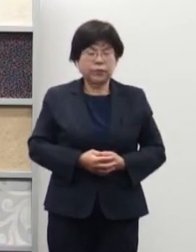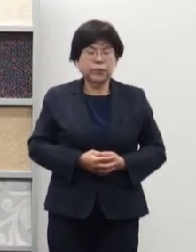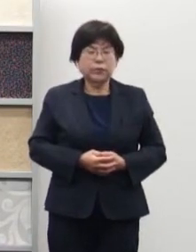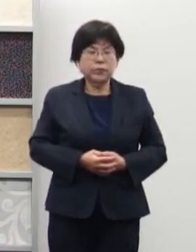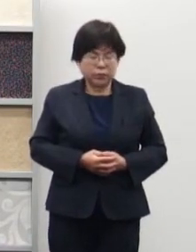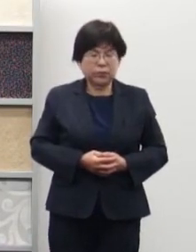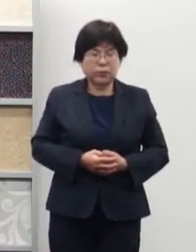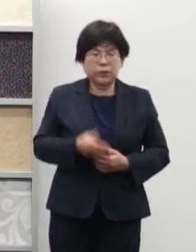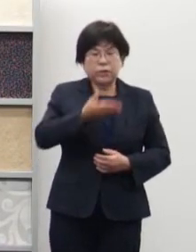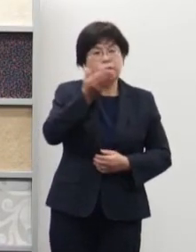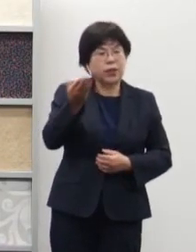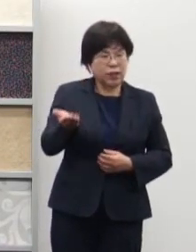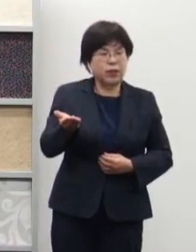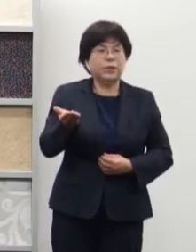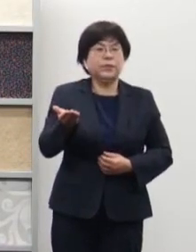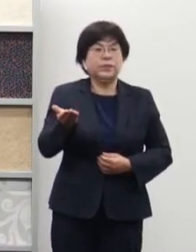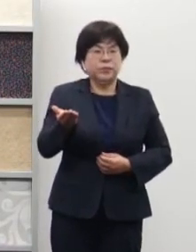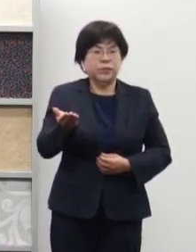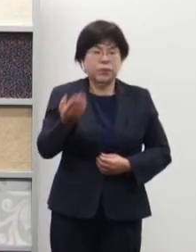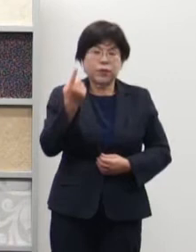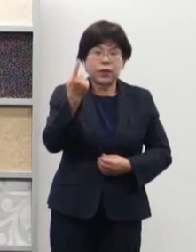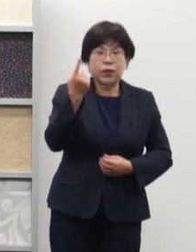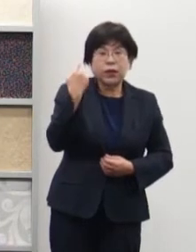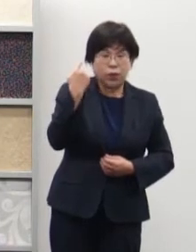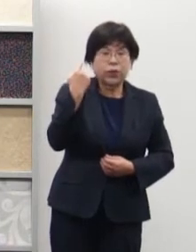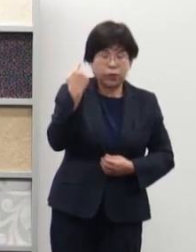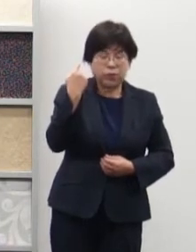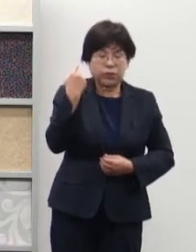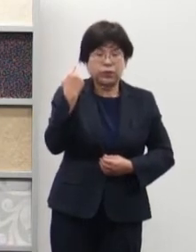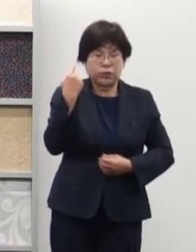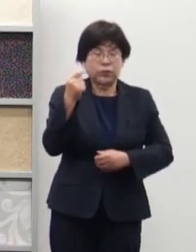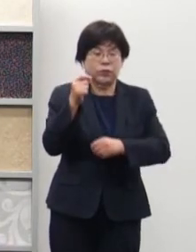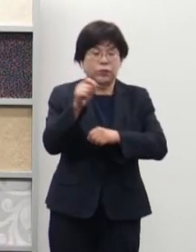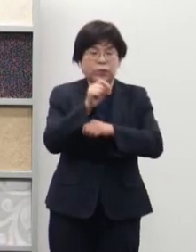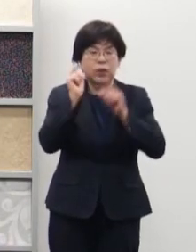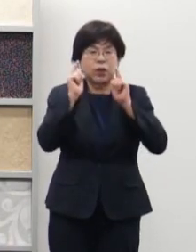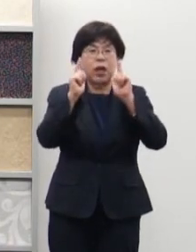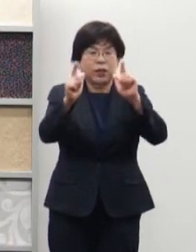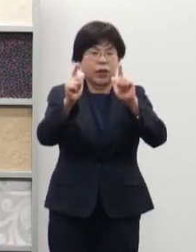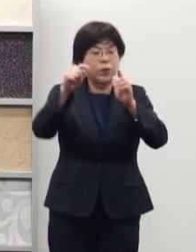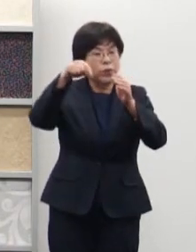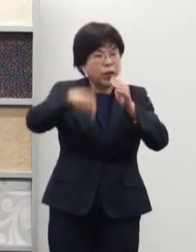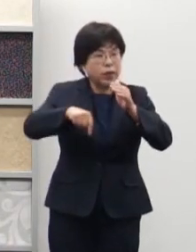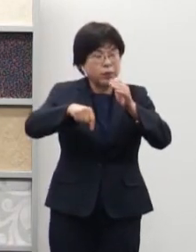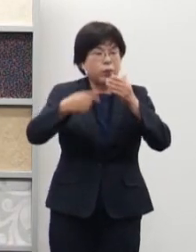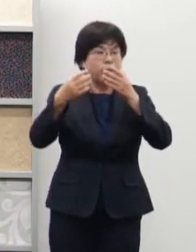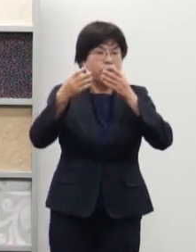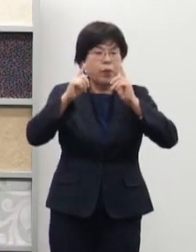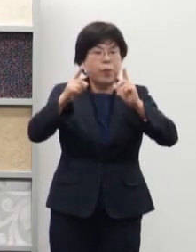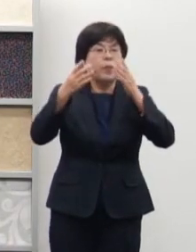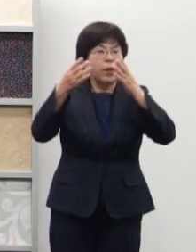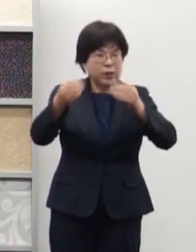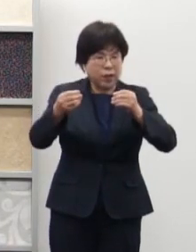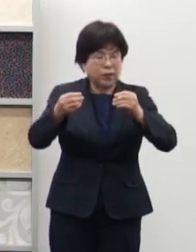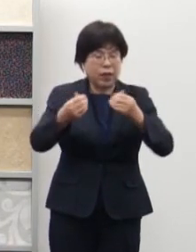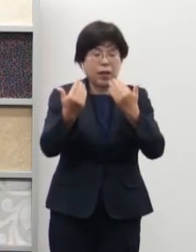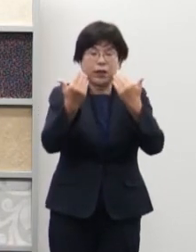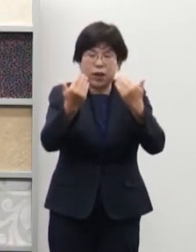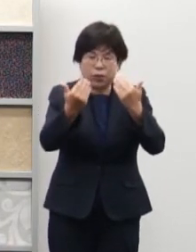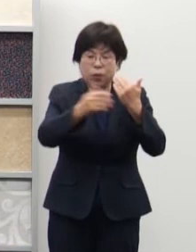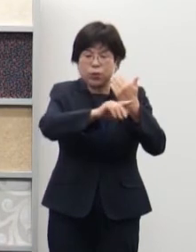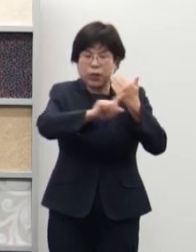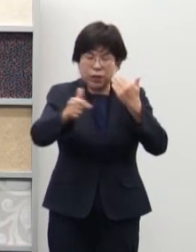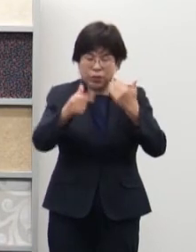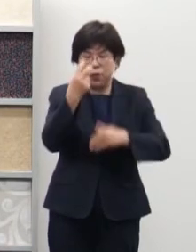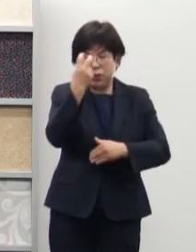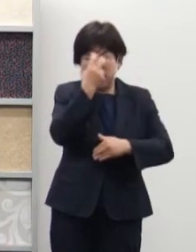大きな2点目ですが、一昨日の会見において申し上げました学校保育所等における検査範囲の拡大について